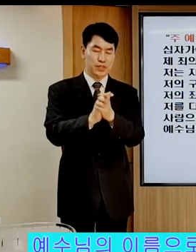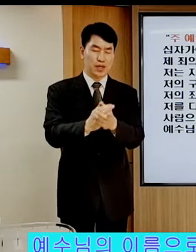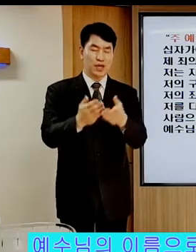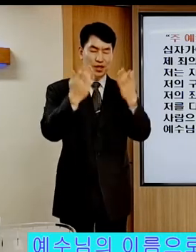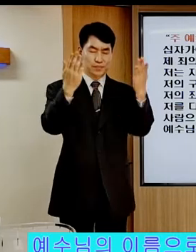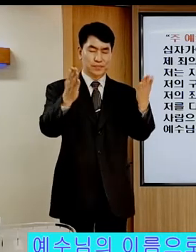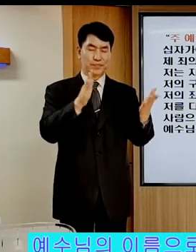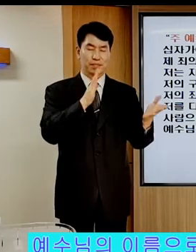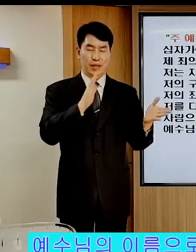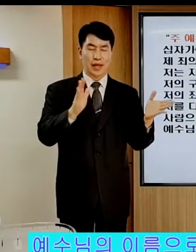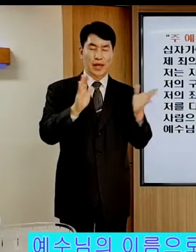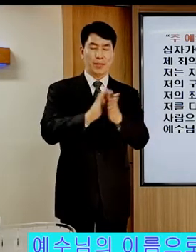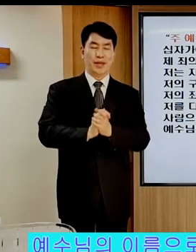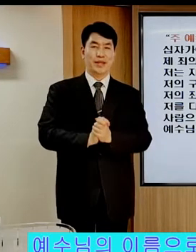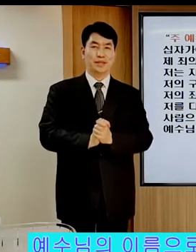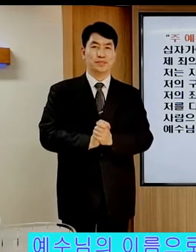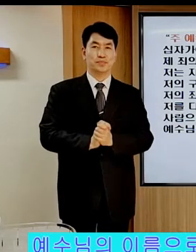기도드립니다. 아멘.